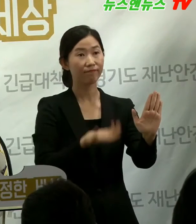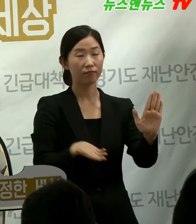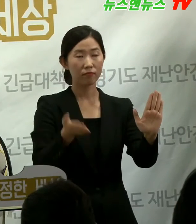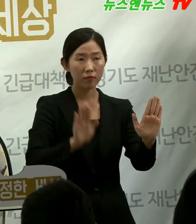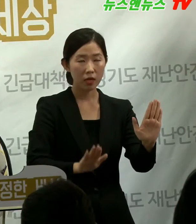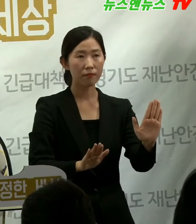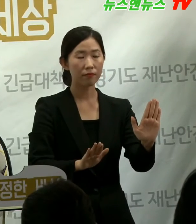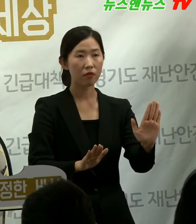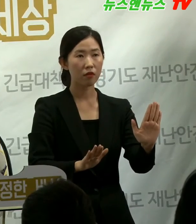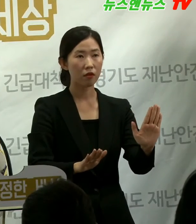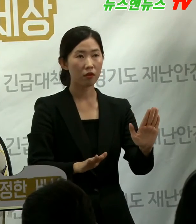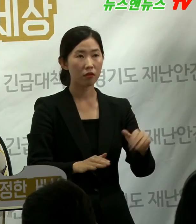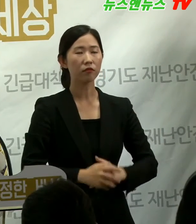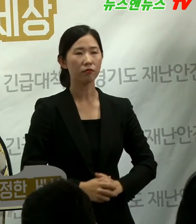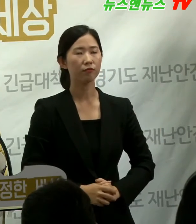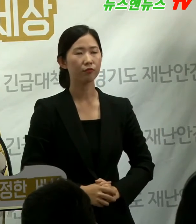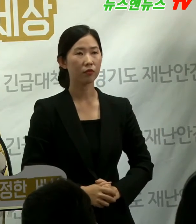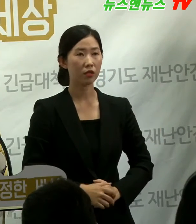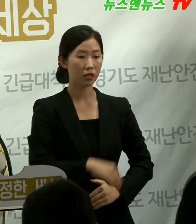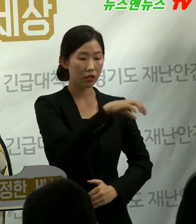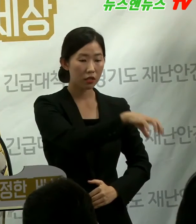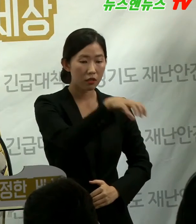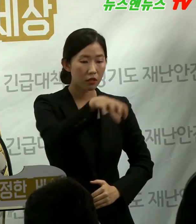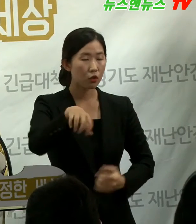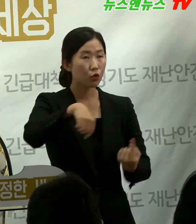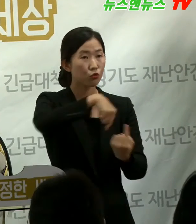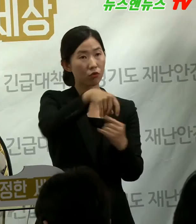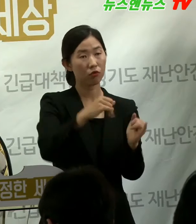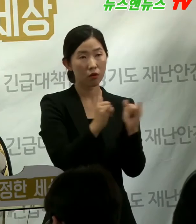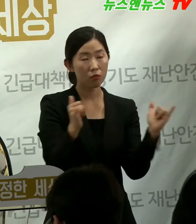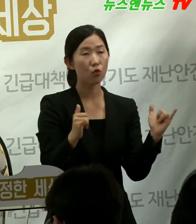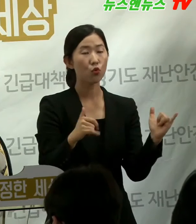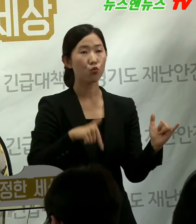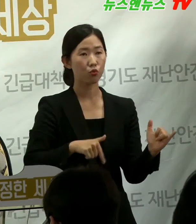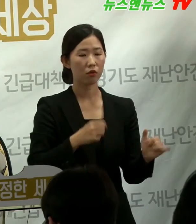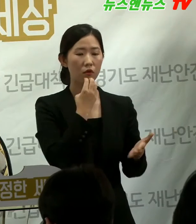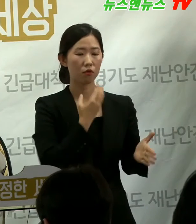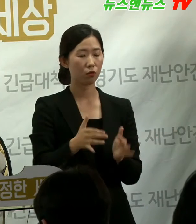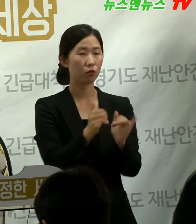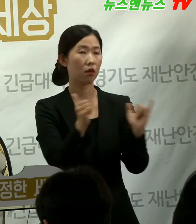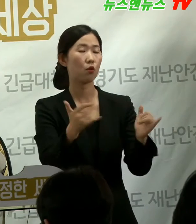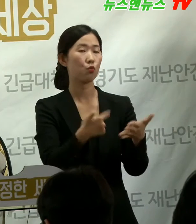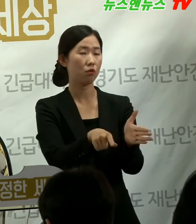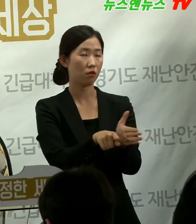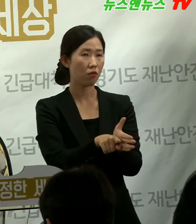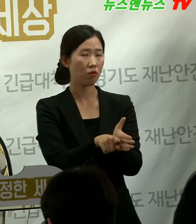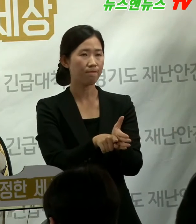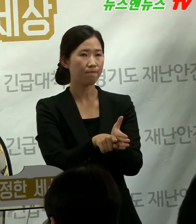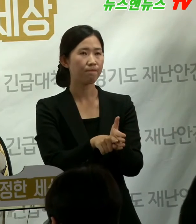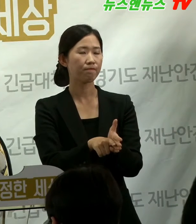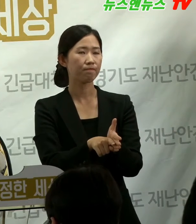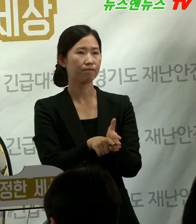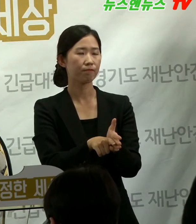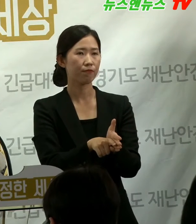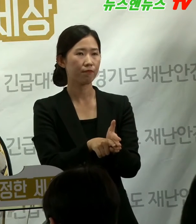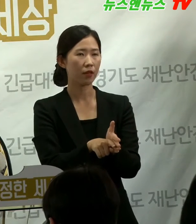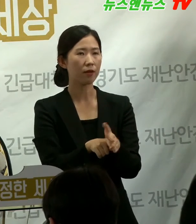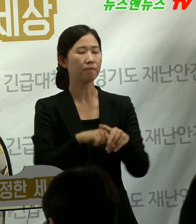희생을 치르는 것이기 때문에 법률이 허용하는 적정한 범위에서 보상을 시행하려고 준비